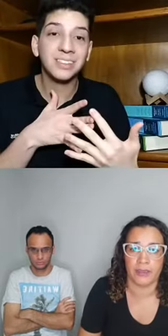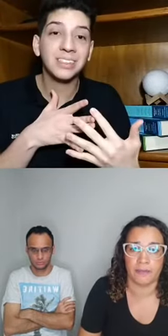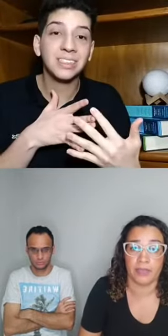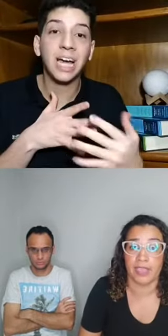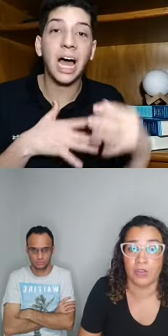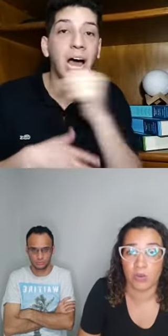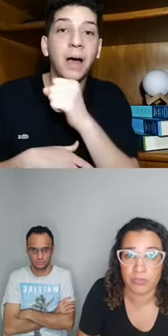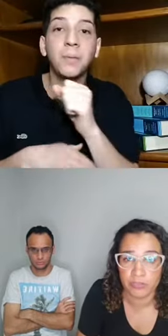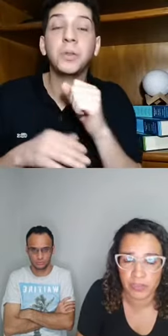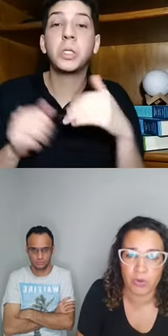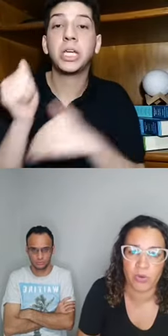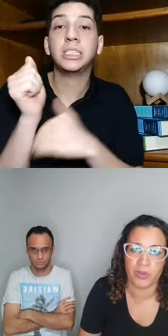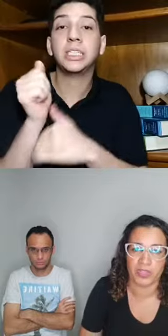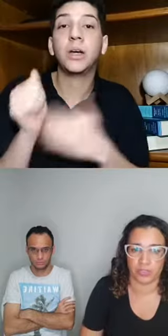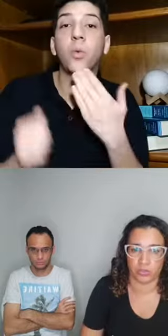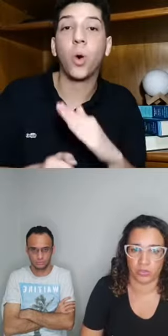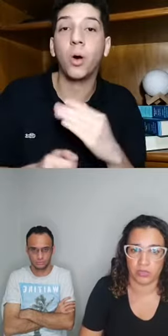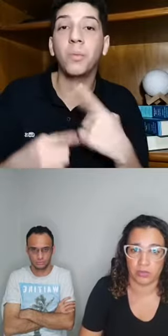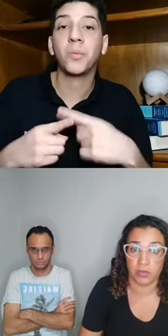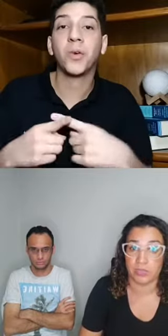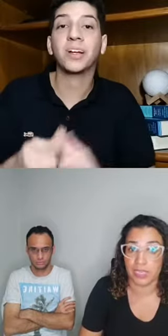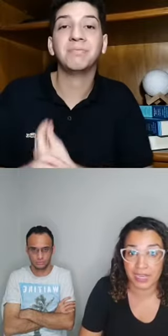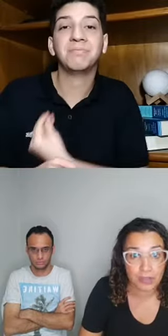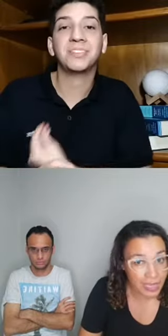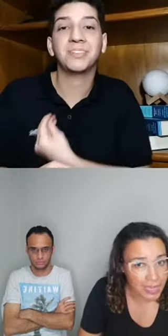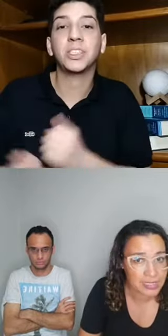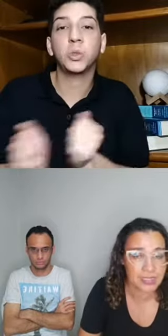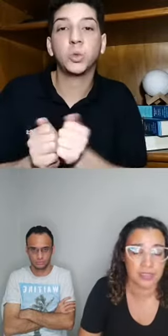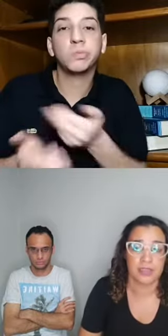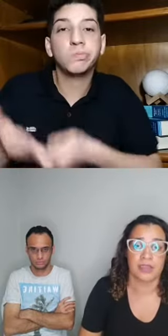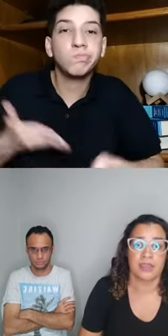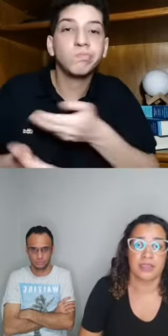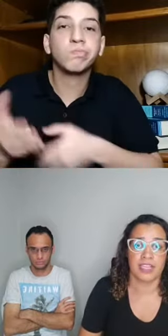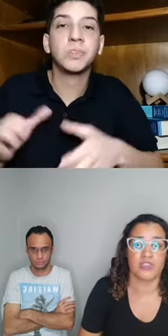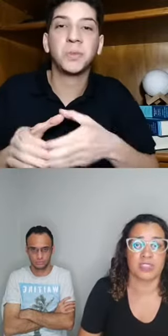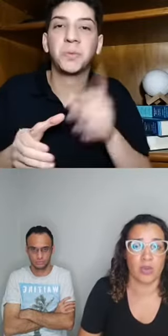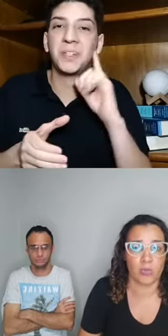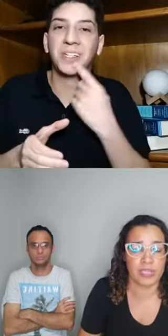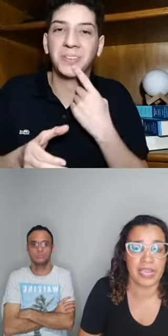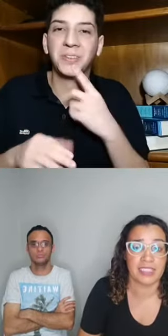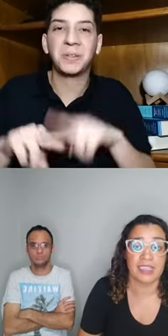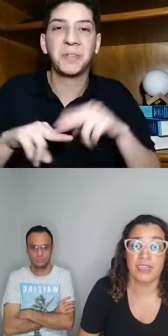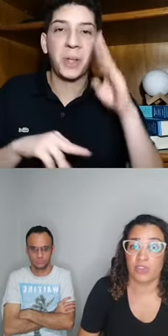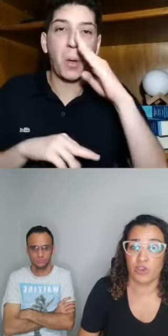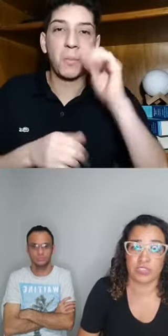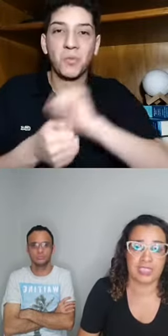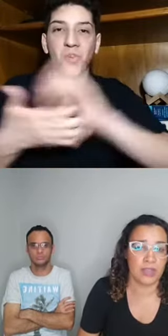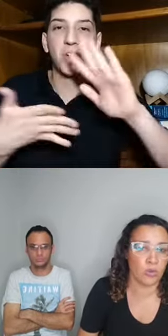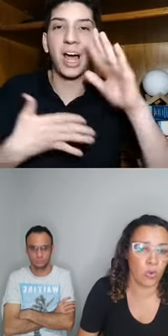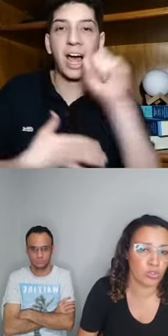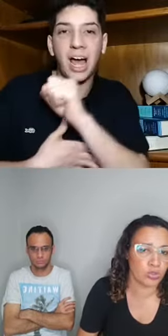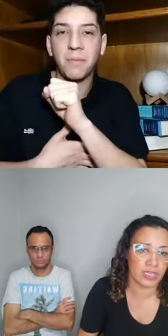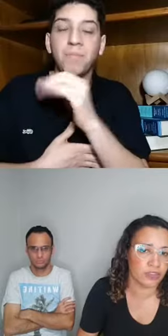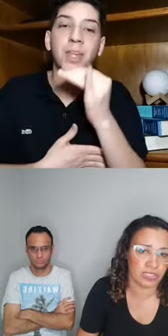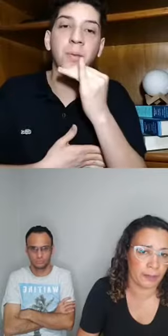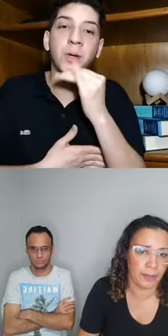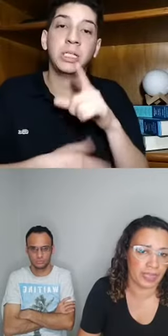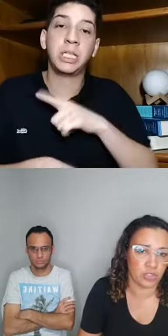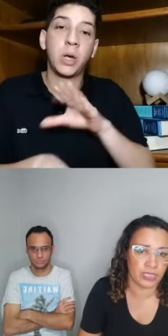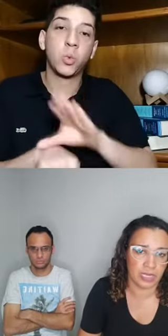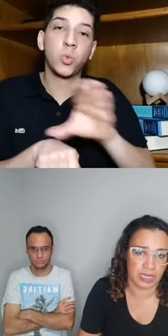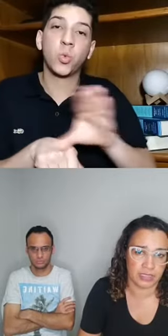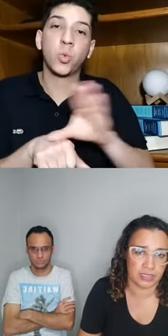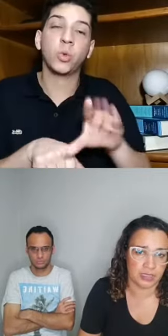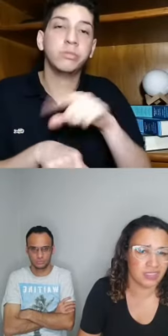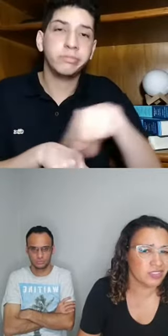que é? Ele conviveu com a comunidade surda. O segredo é esse, né? De você comunicar. Igual você tem um curso aí que você